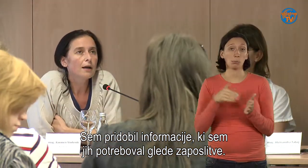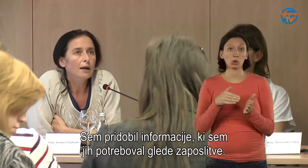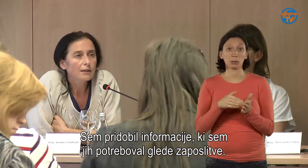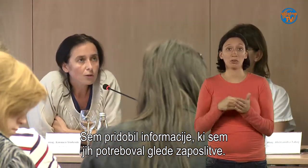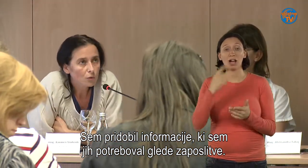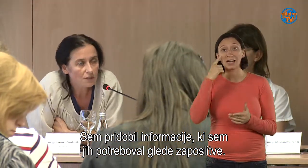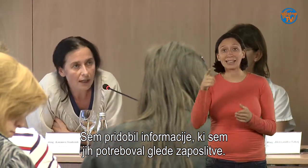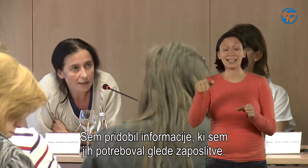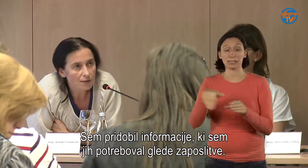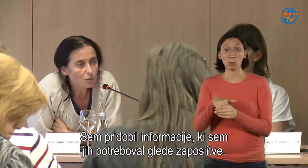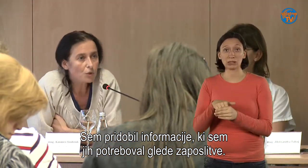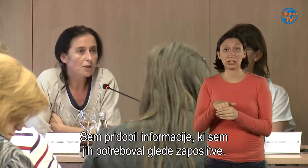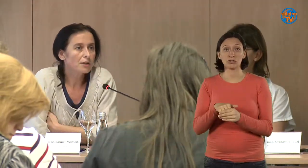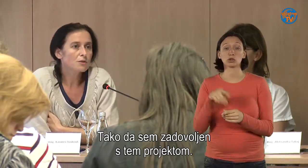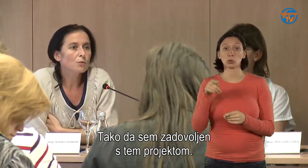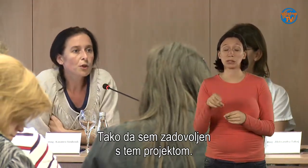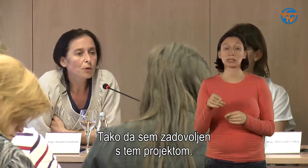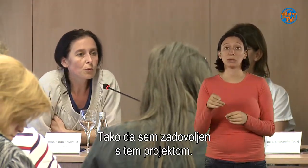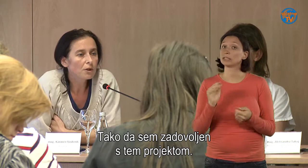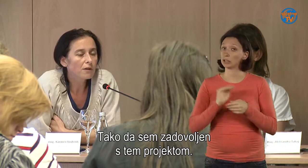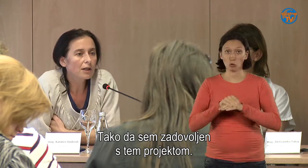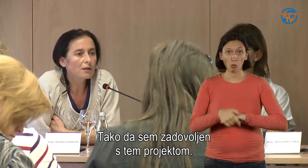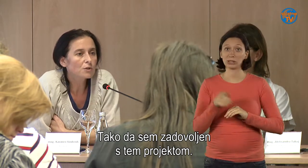glede zaposlitve, tako da sem zadovoljen s tem projektom.